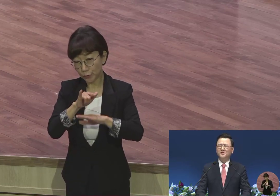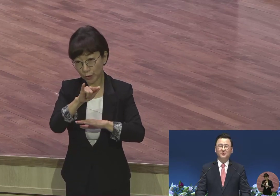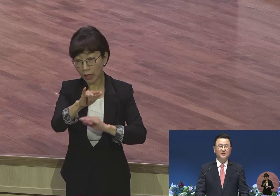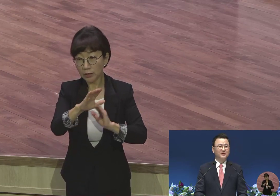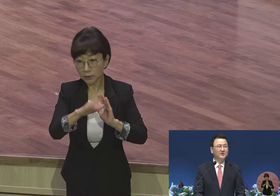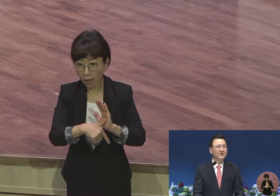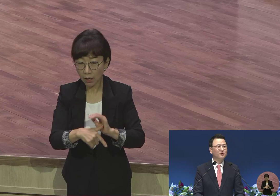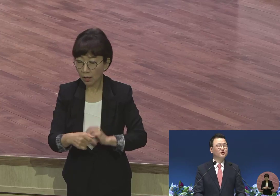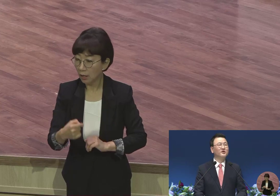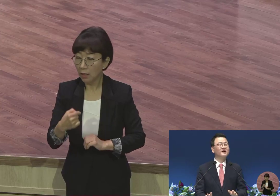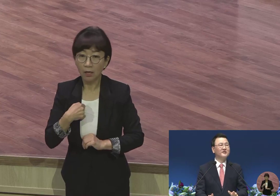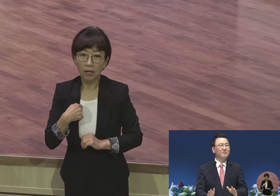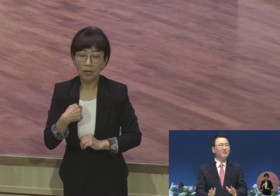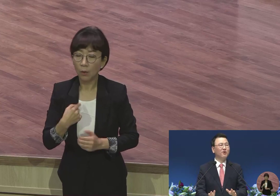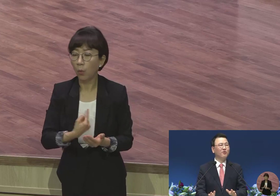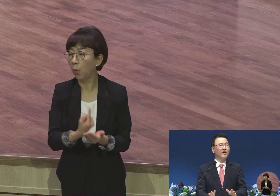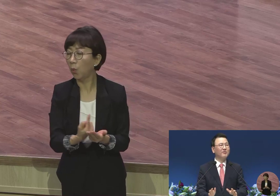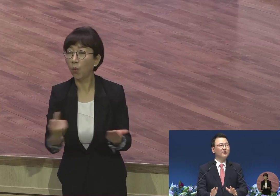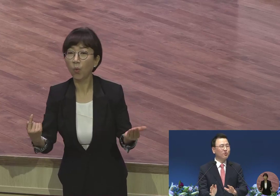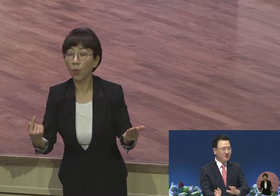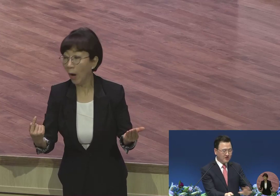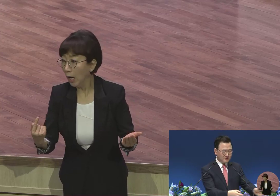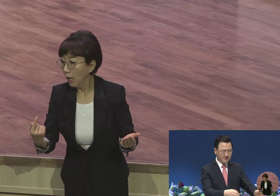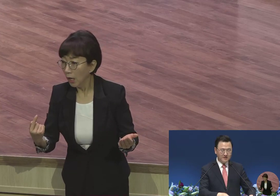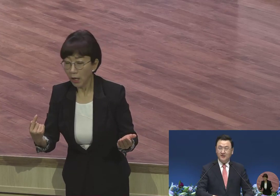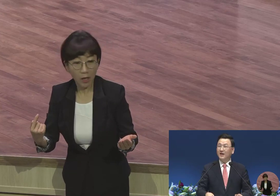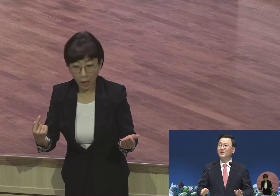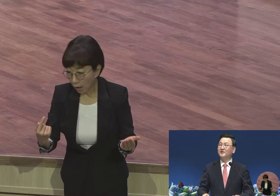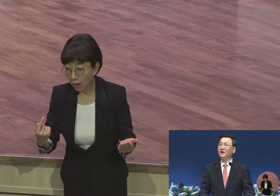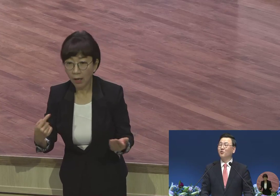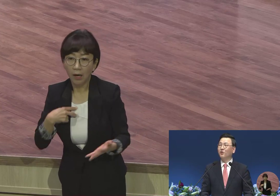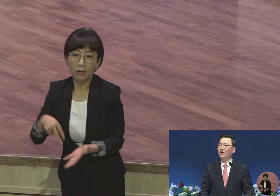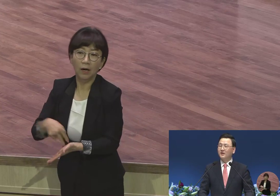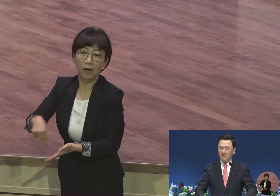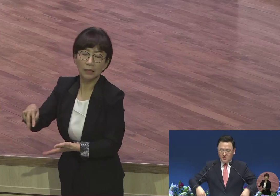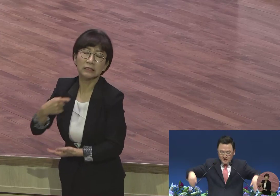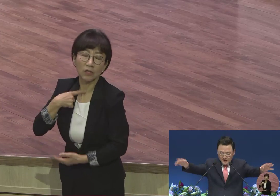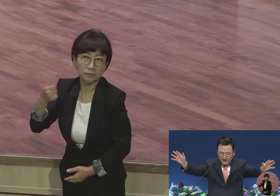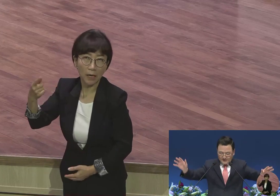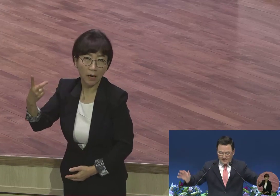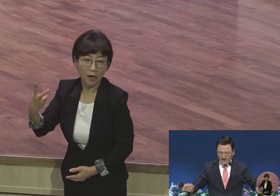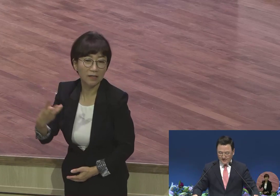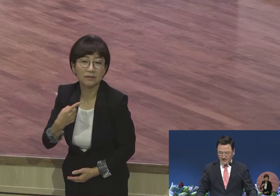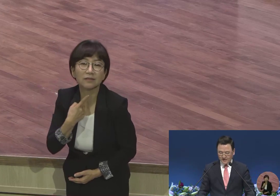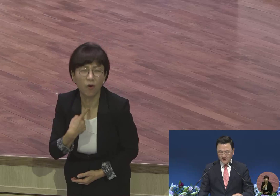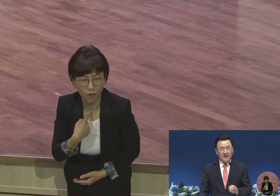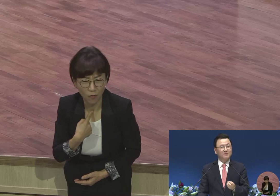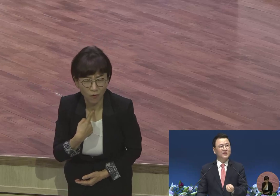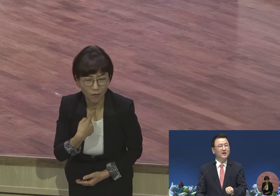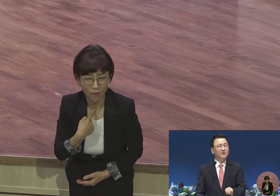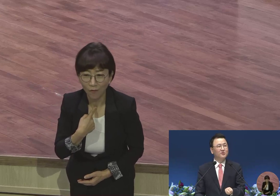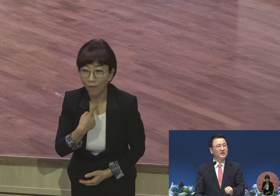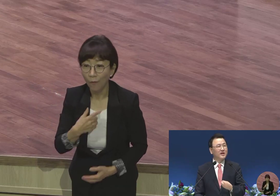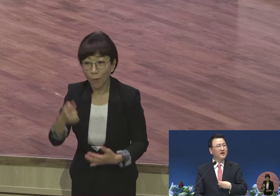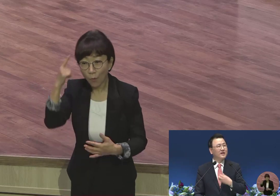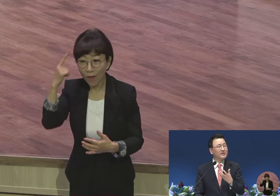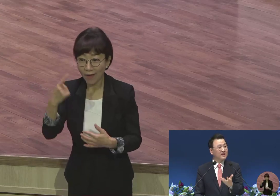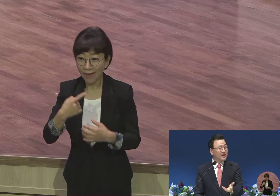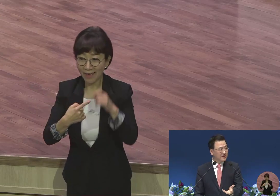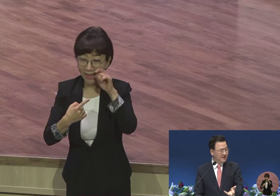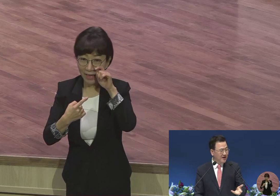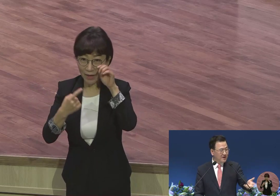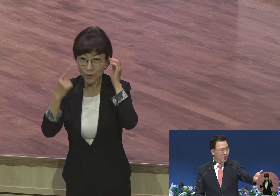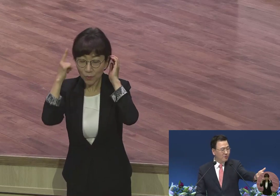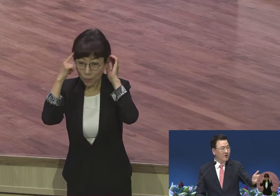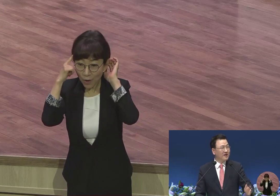아무도 그런 적이 없어요. 그것도 떠나는 날 밥 먹고 가방을 통째 잊어버렸어요. 나만 남고 나머지는 다 갔어요. 근데 감사하게도 뭐냐, 내가